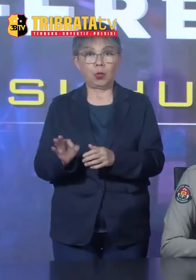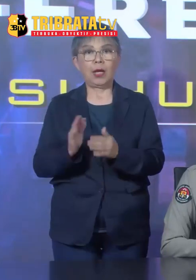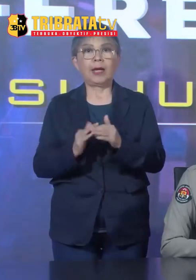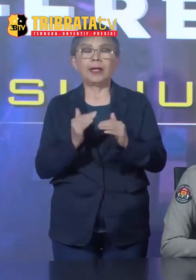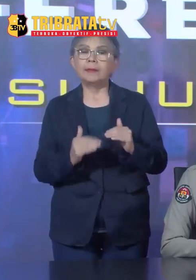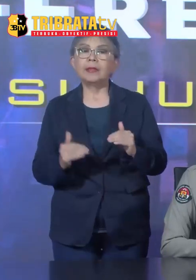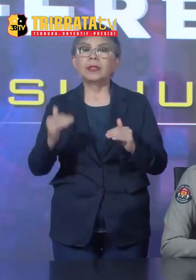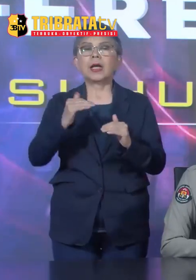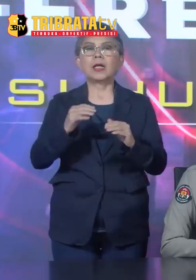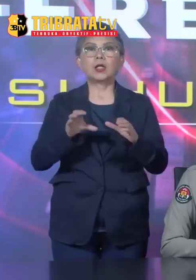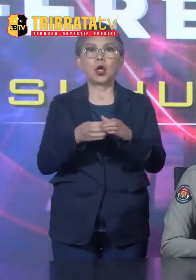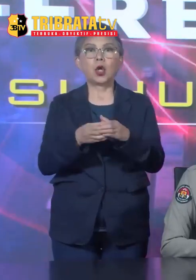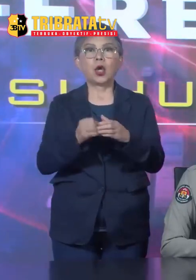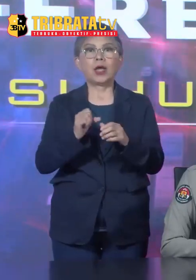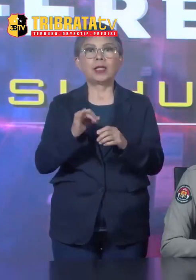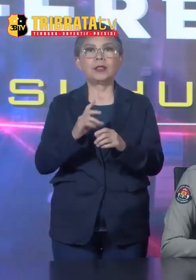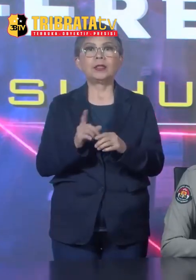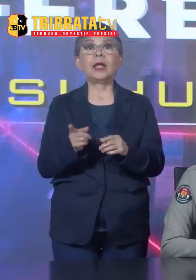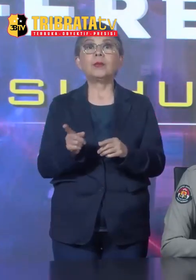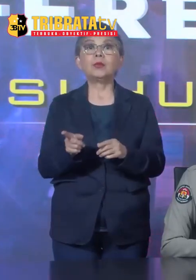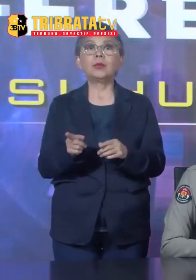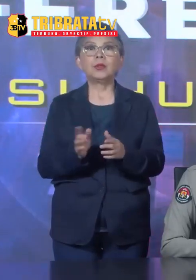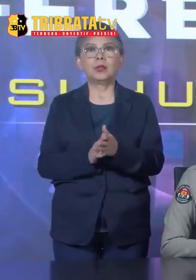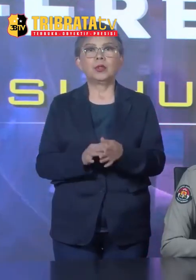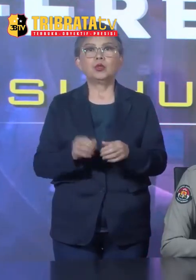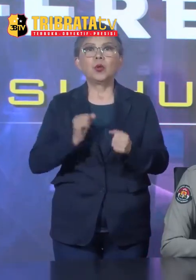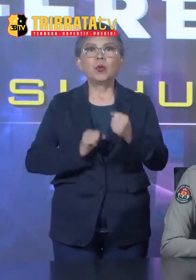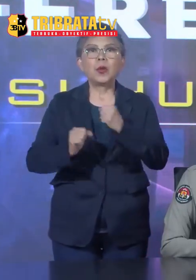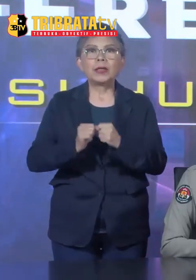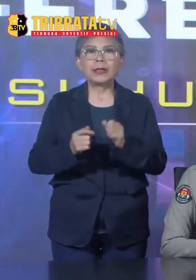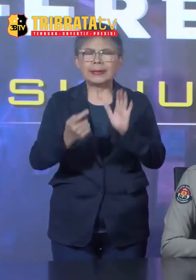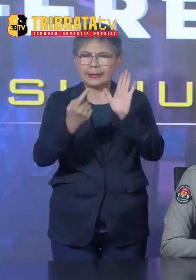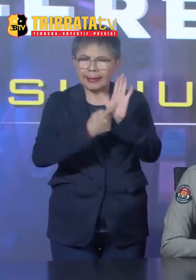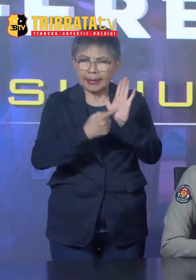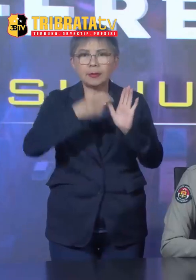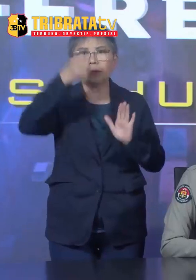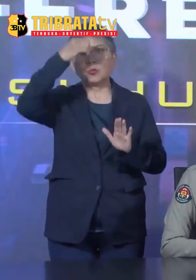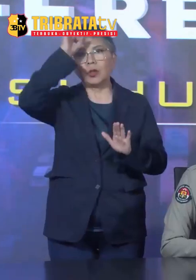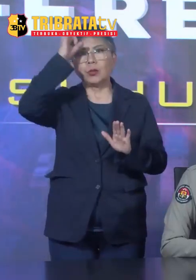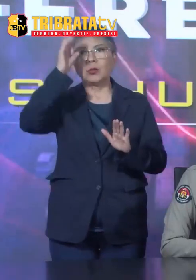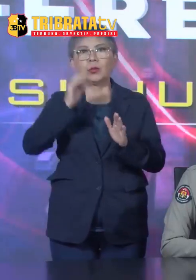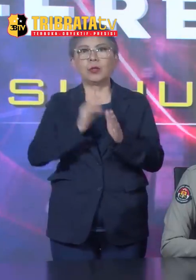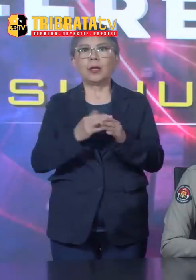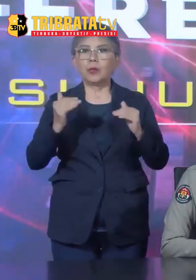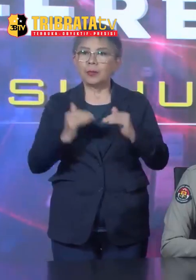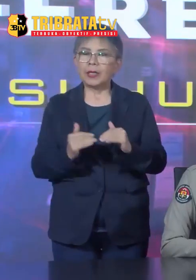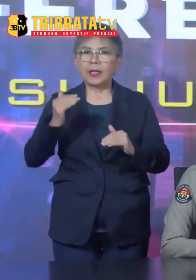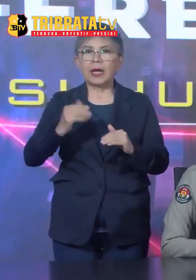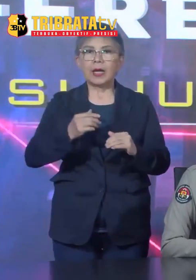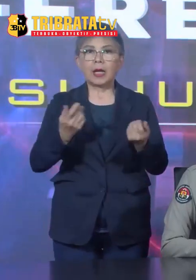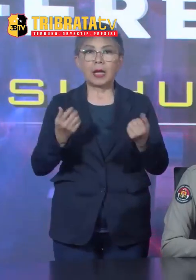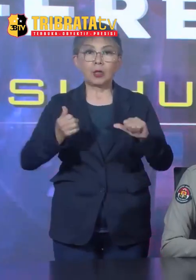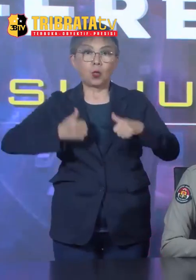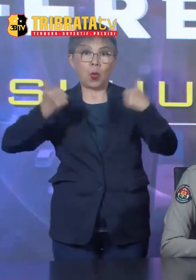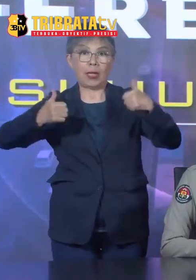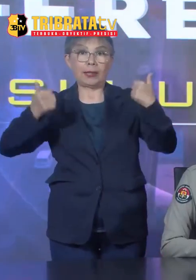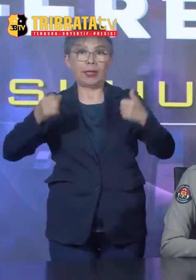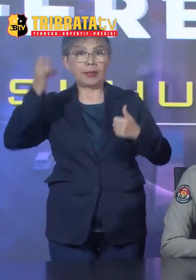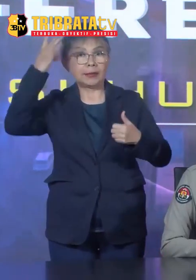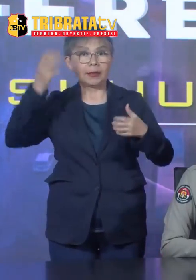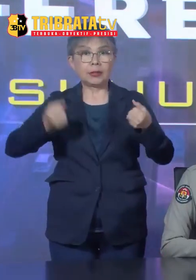peningkatan Golongan ini dimaksudkan sebagai upaya nyata Polri untuk meningkatkan kualitas